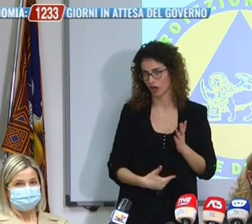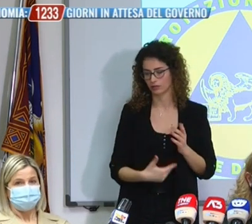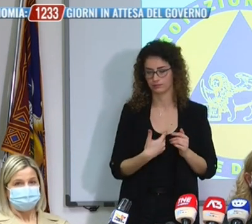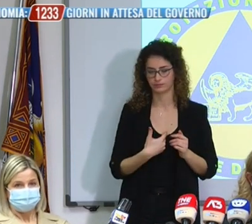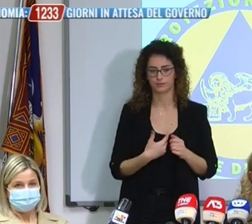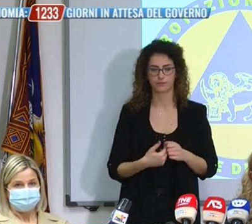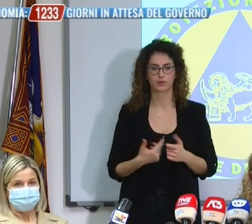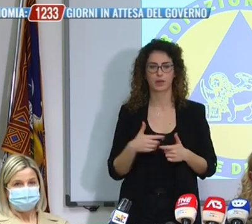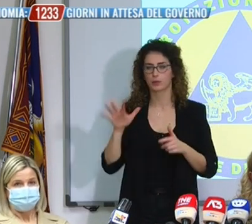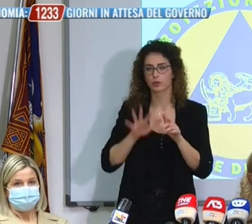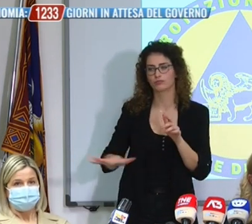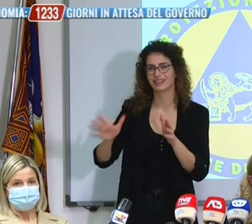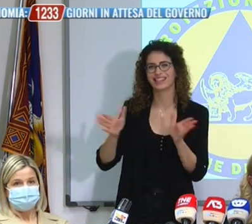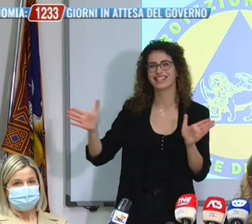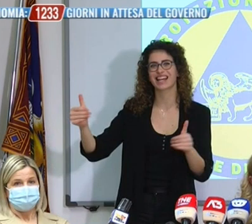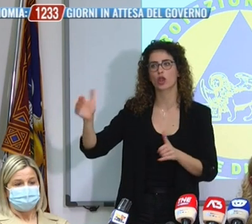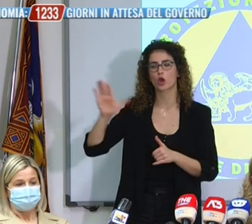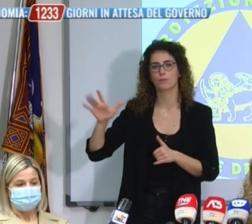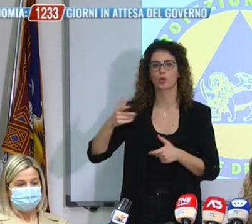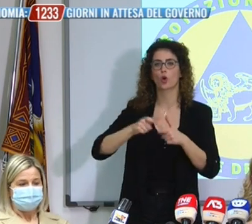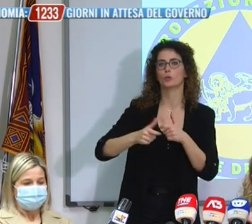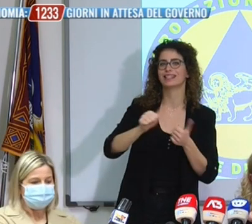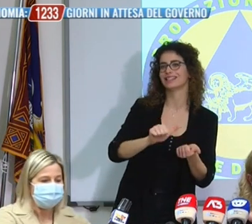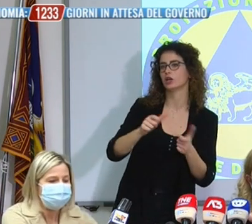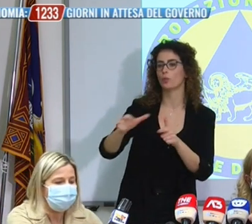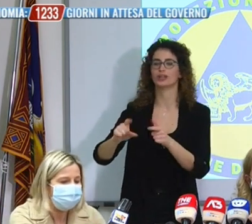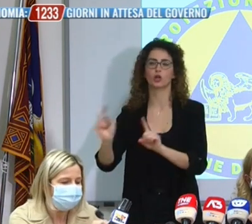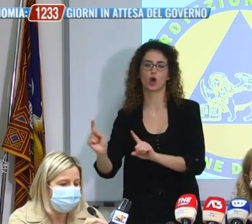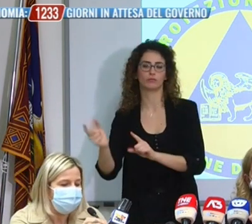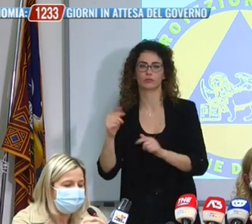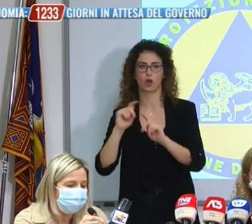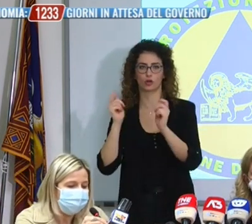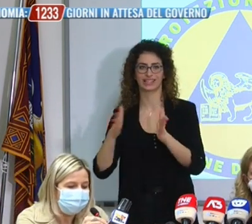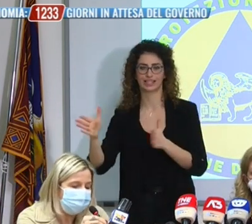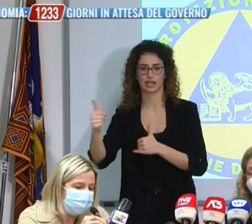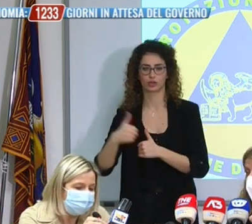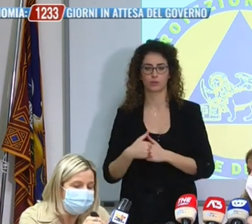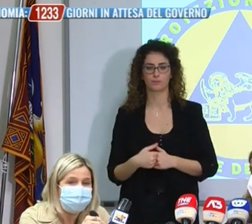riguarda tutto quel distretto. Non è un comune sì o un comune no.